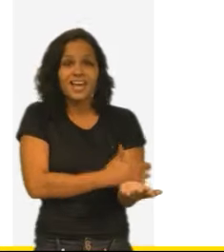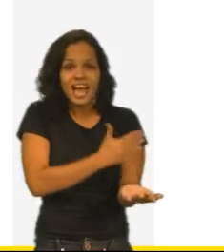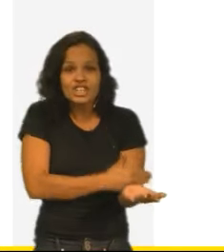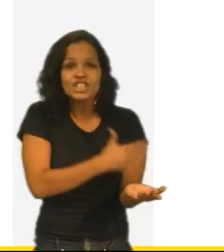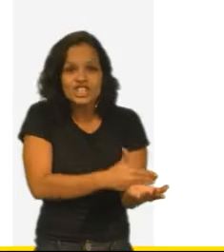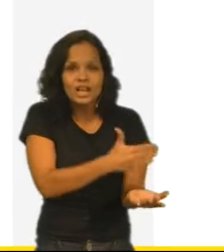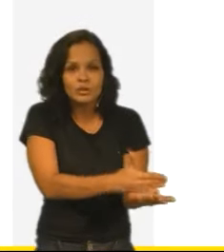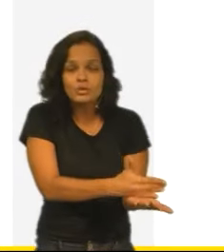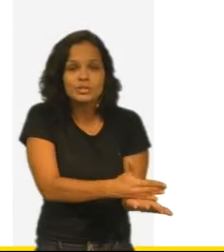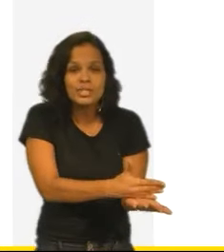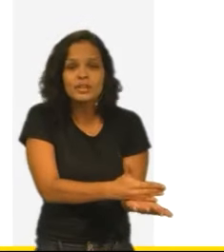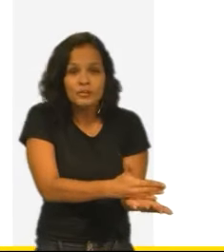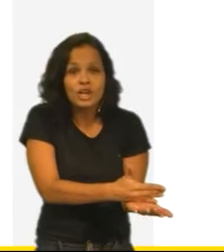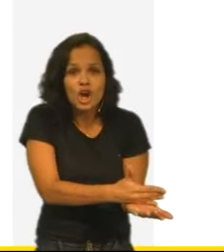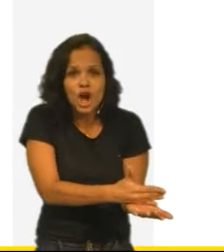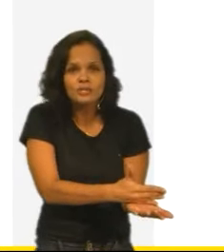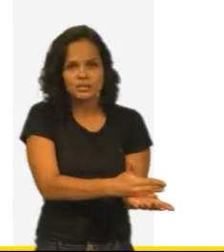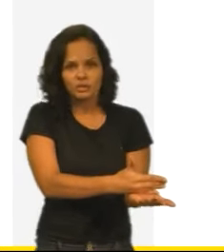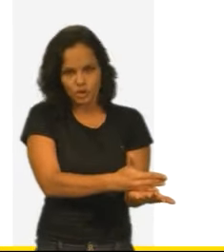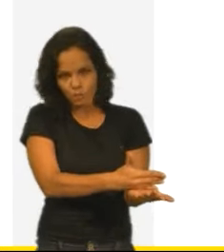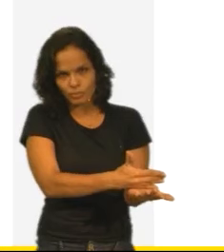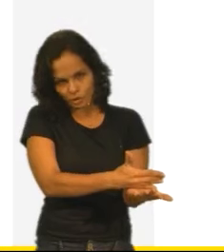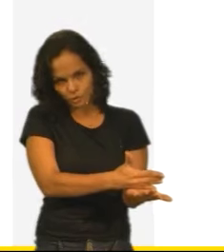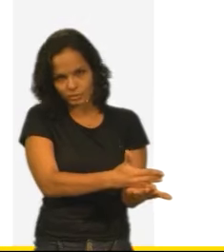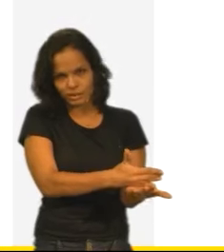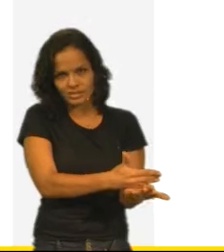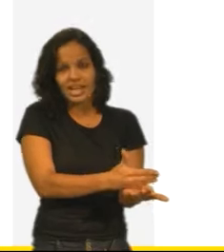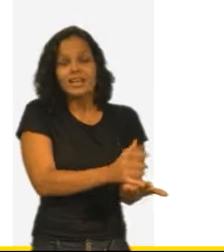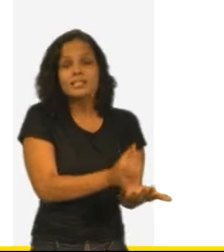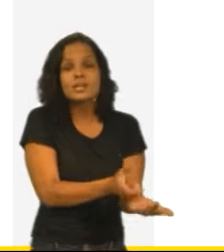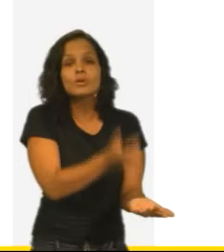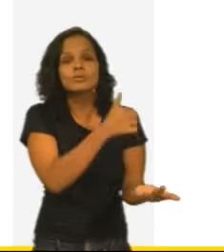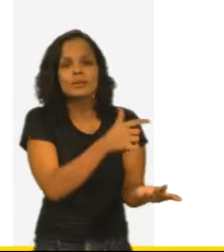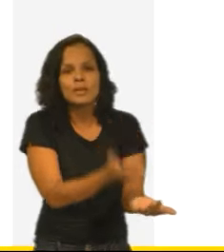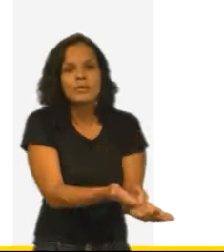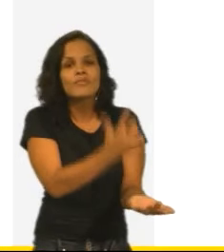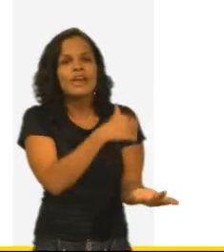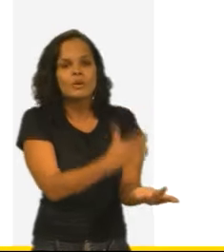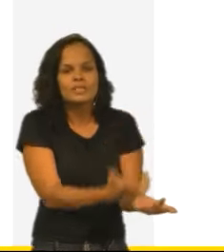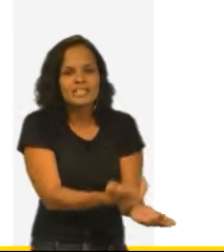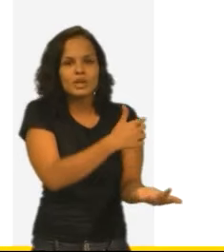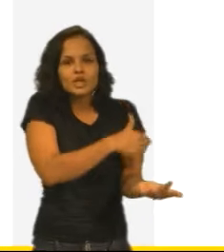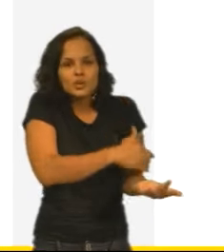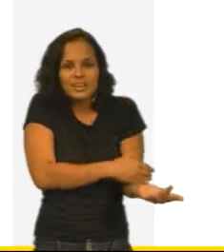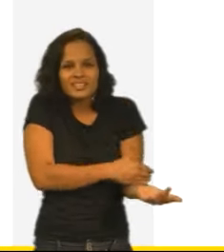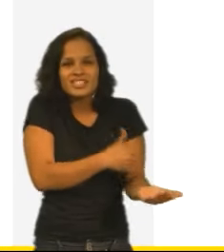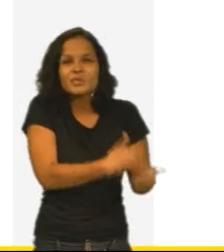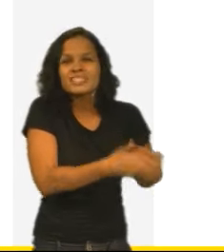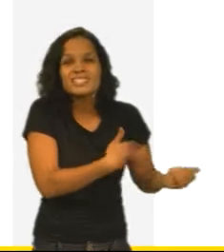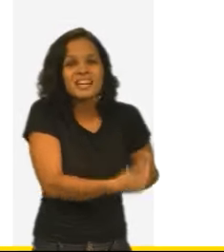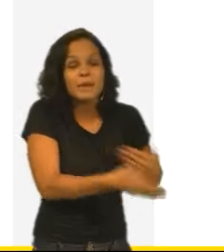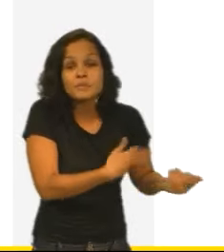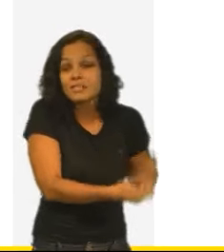A gente é inútil significa nós somos inúteis. Se eu não tenho nenhum valor semântico acrescido, essa sílabe não